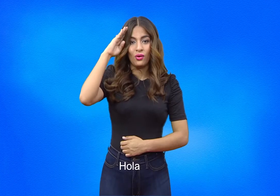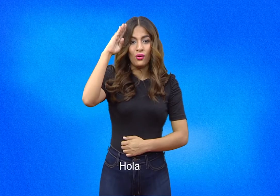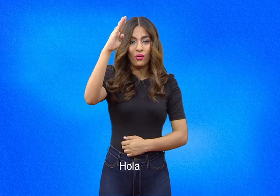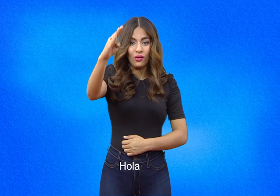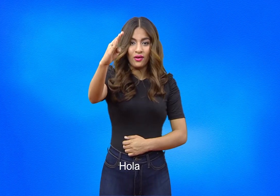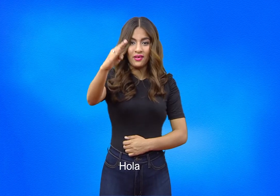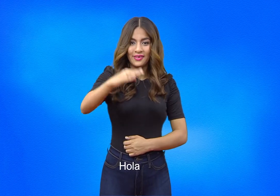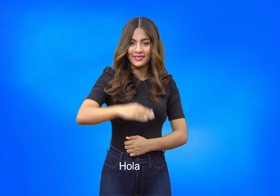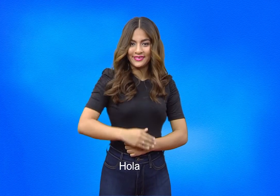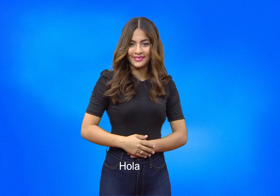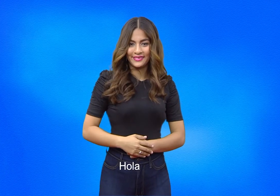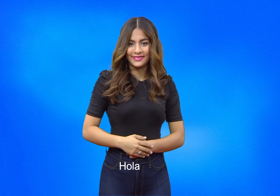Hola.